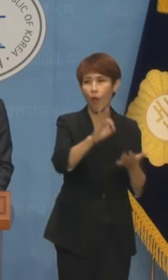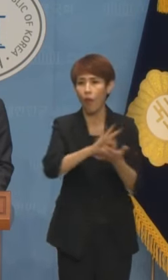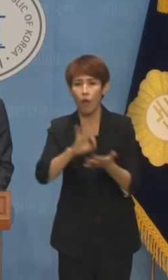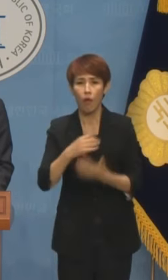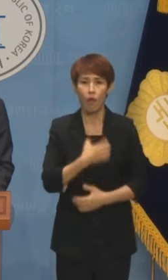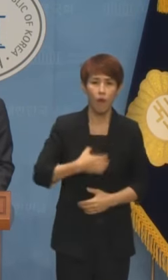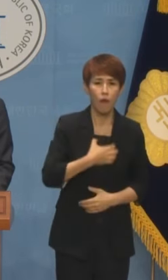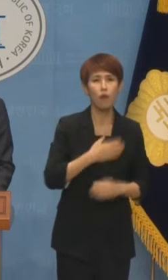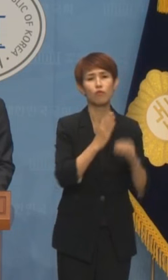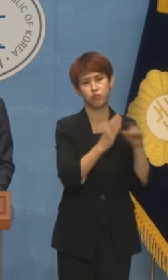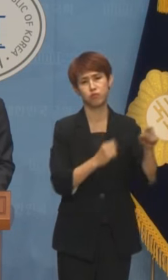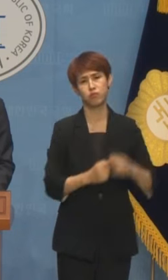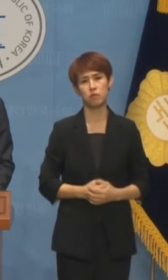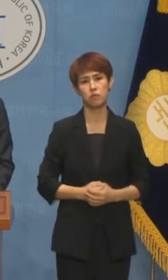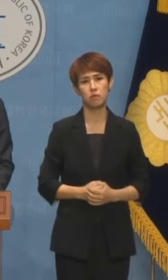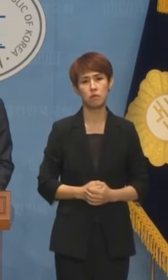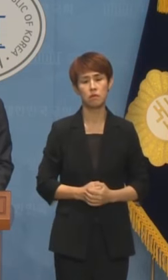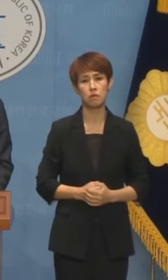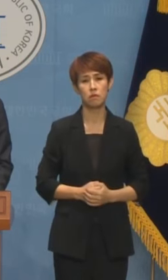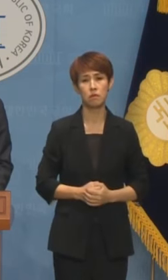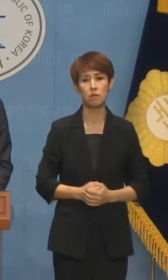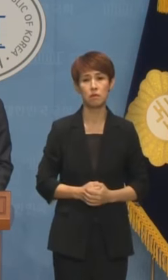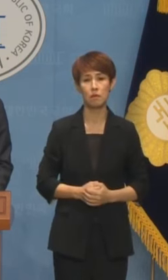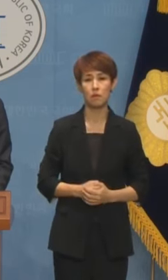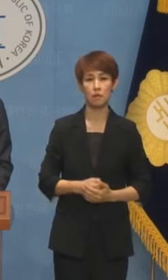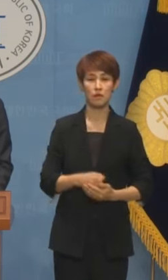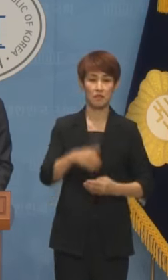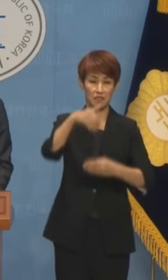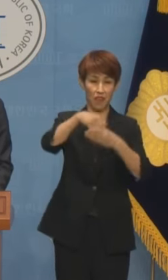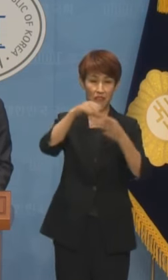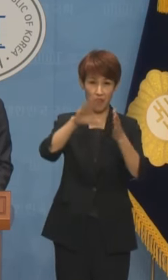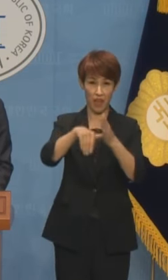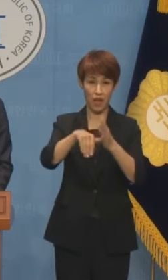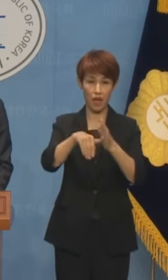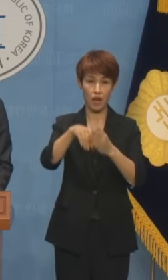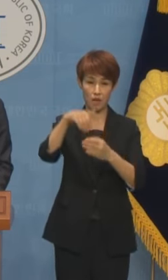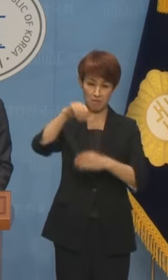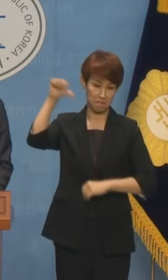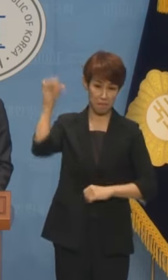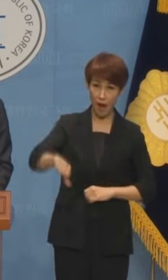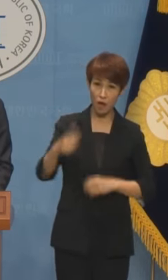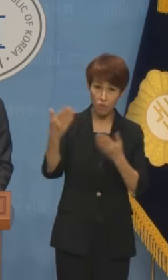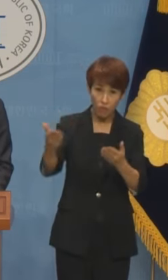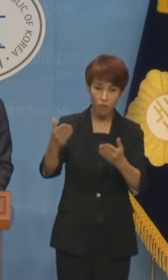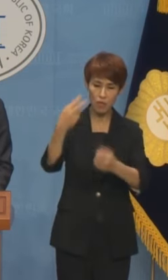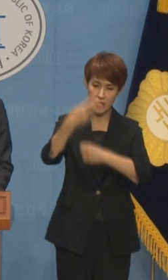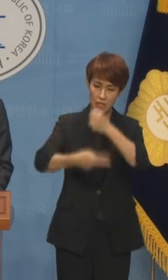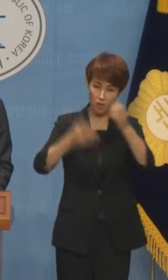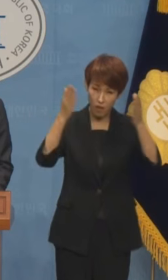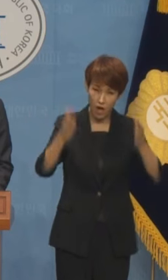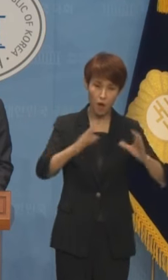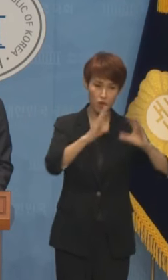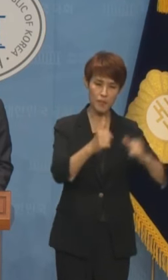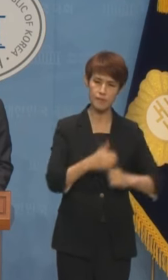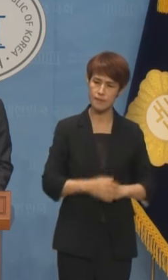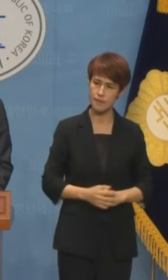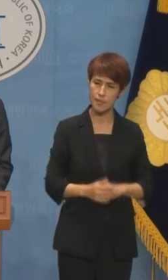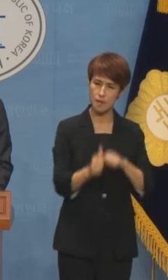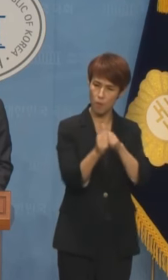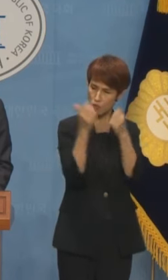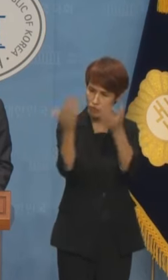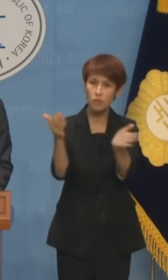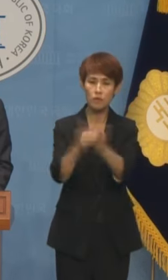했습니다. 지난 총선의 결과는 이 같은 윤석열 정권 2년에 대한 국민의 냉엄한